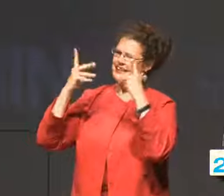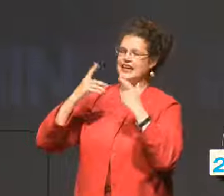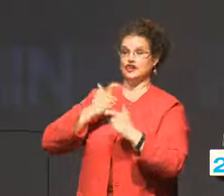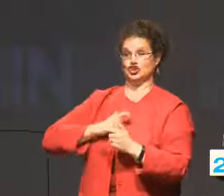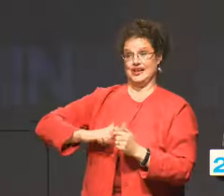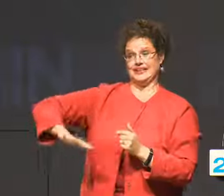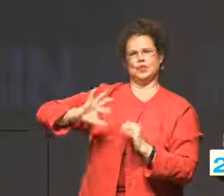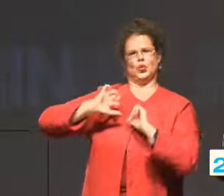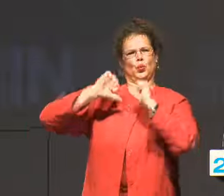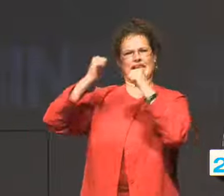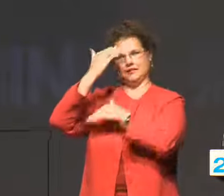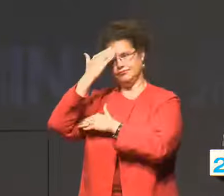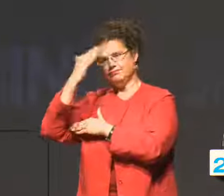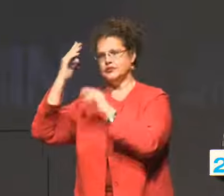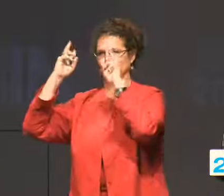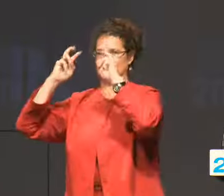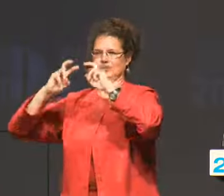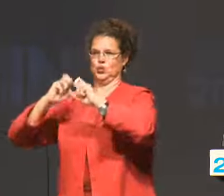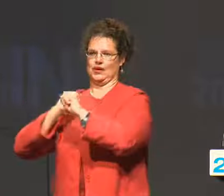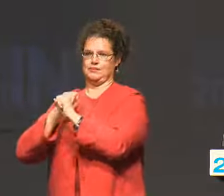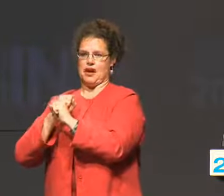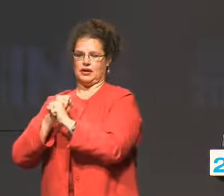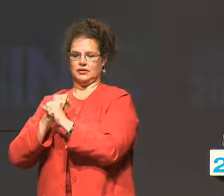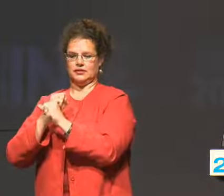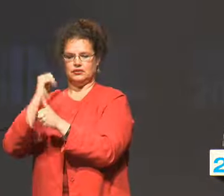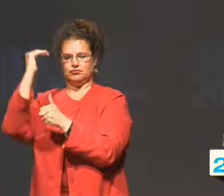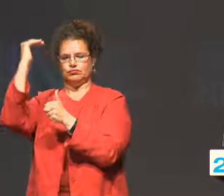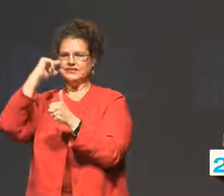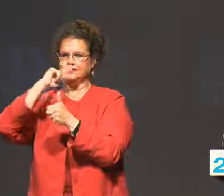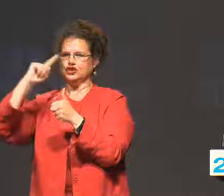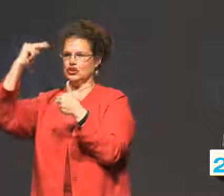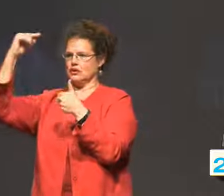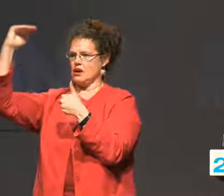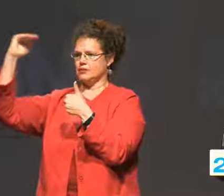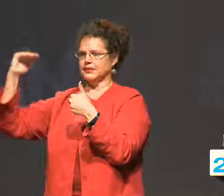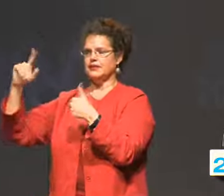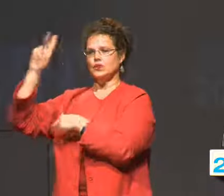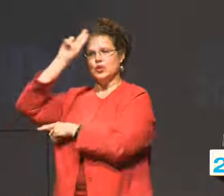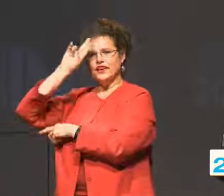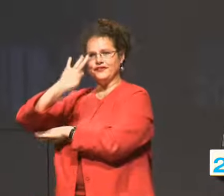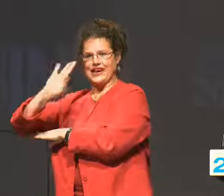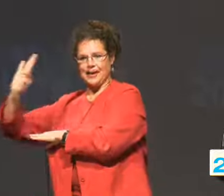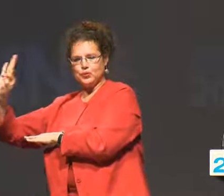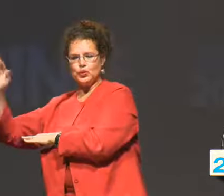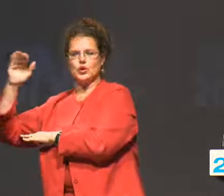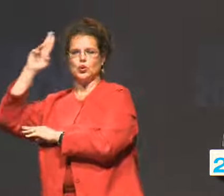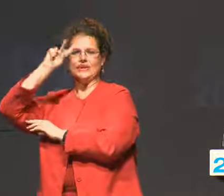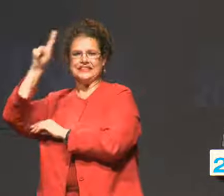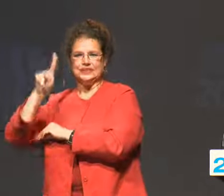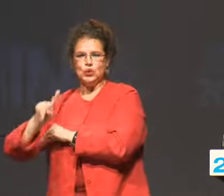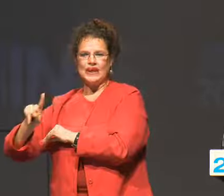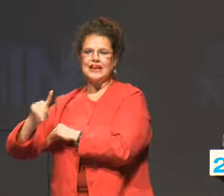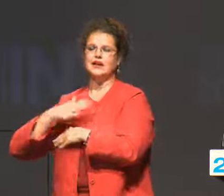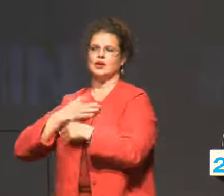in eine Schule zu integrieren. Das ist Eine Studie wurde erstellt, ganz wichtig,